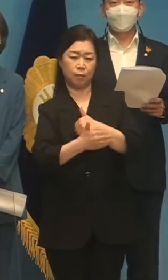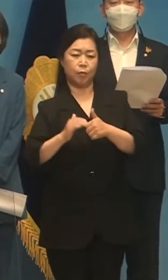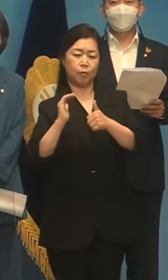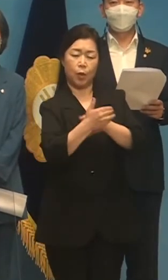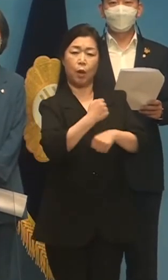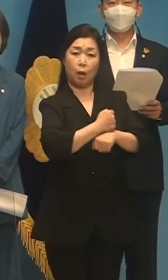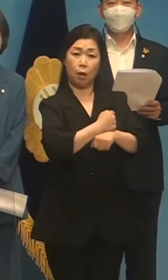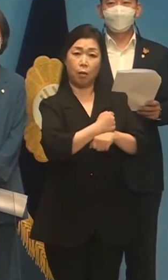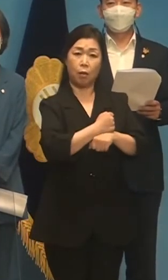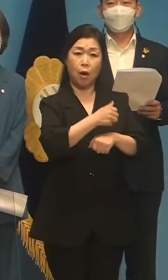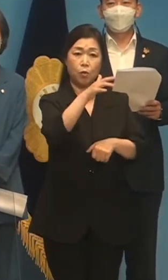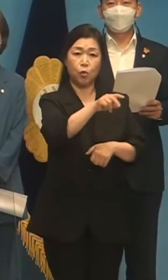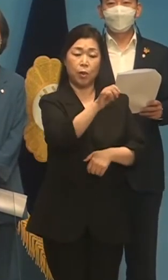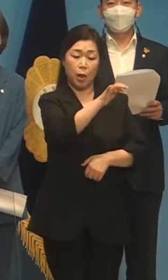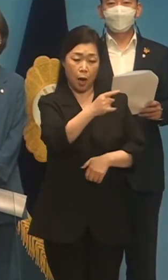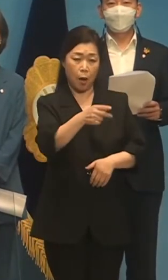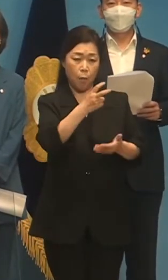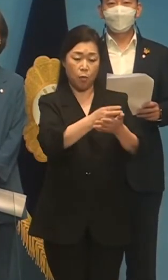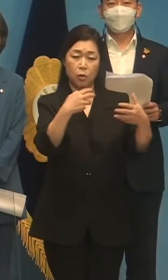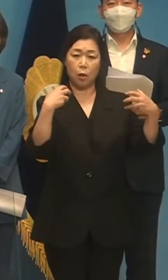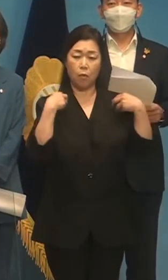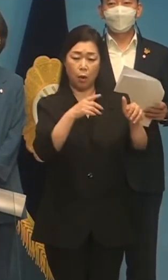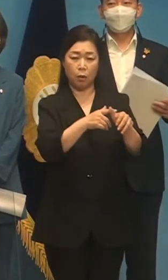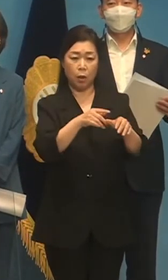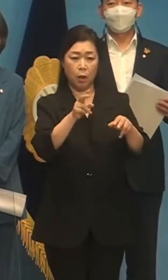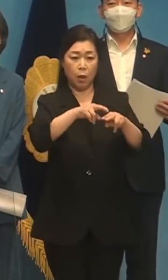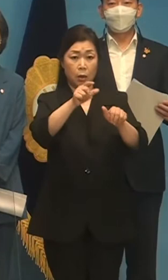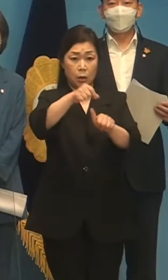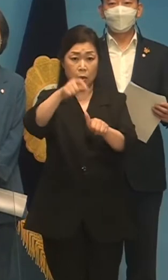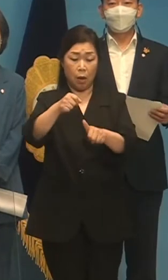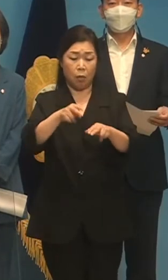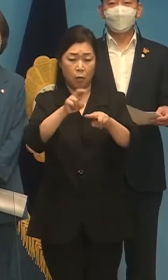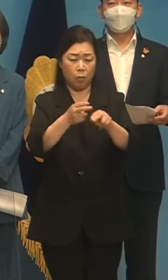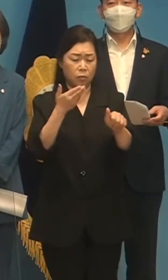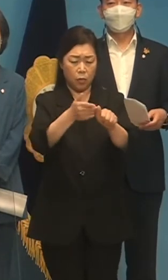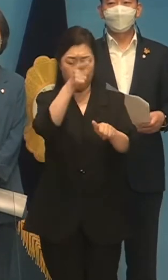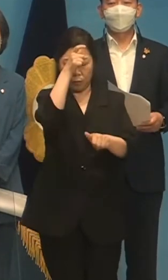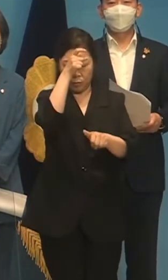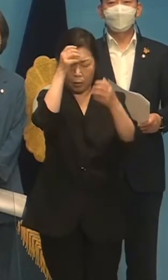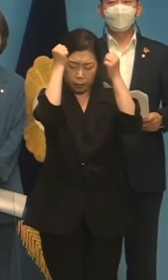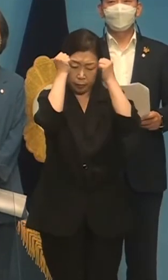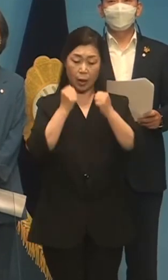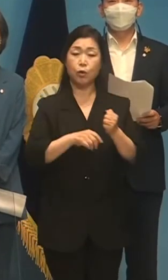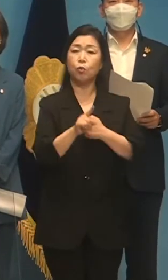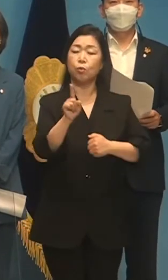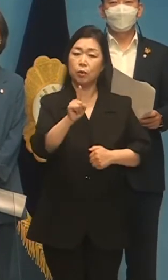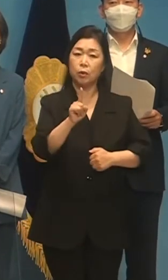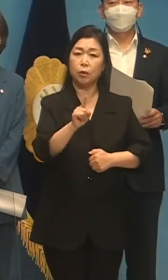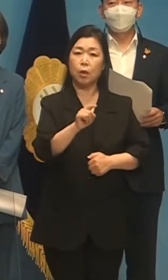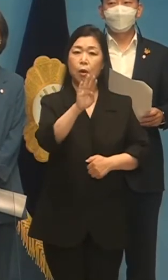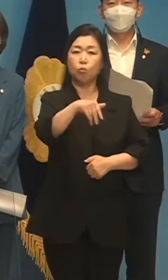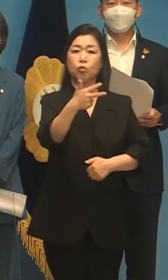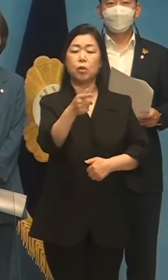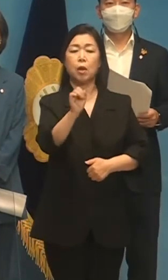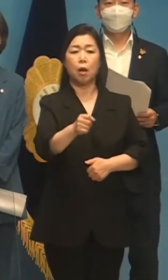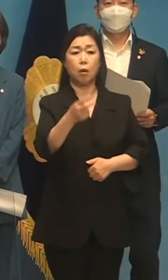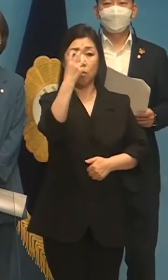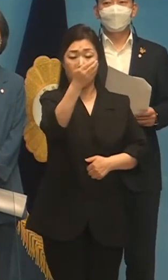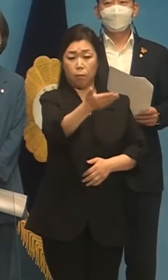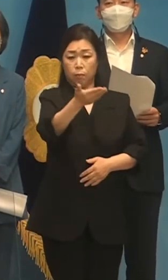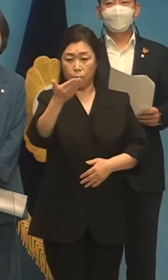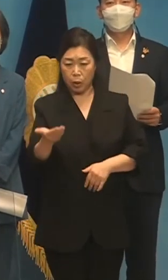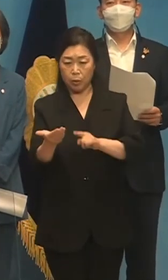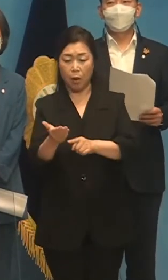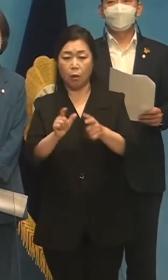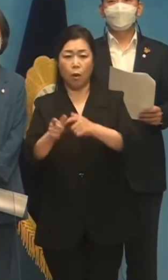추미애 법무장관의 인사권에 대항하여 왜 그토록 측근들의 자리 보전에 집착했는지, 부장검사급으로 직급이 낮아진 자리에